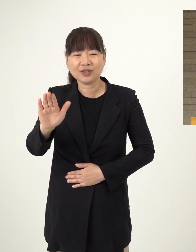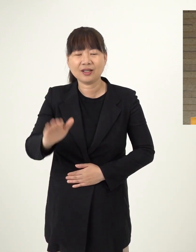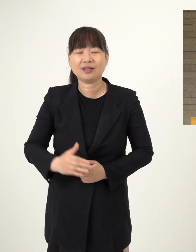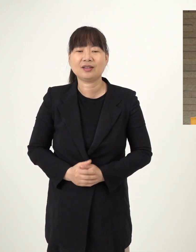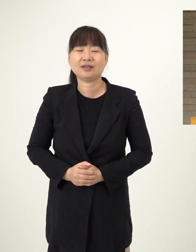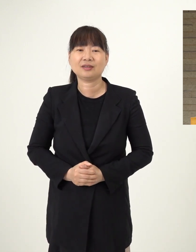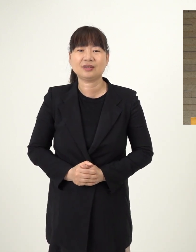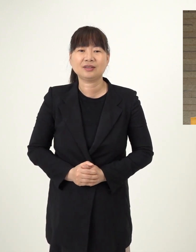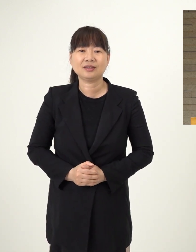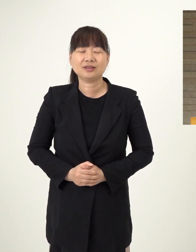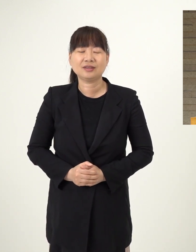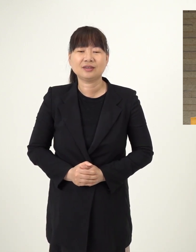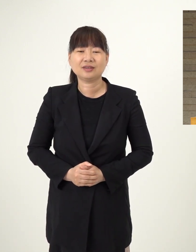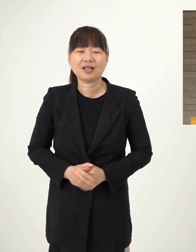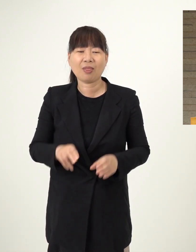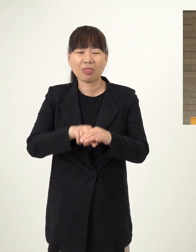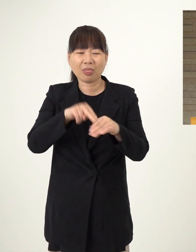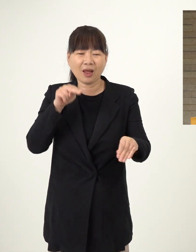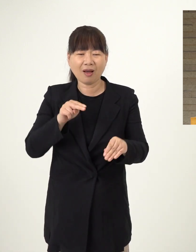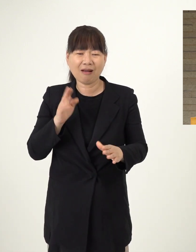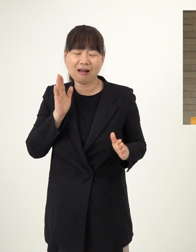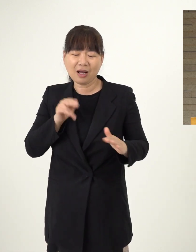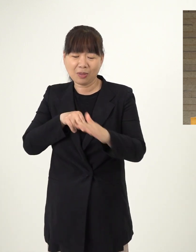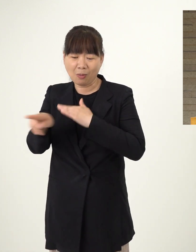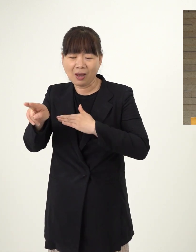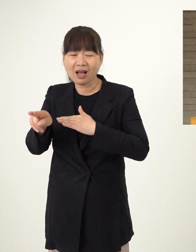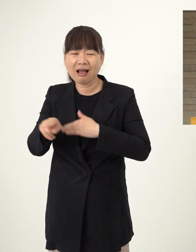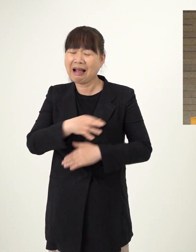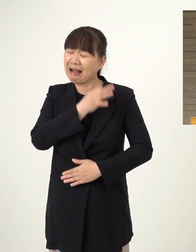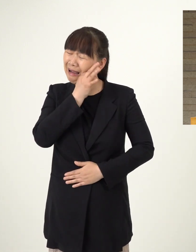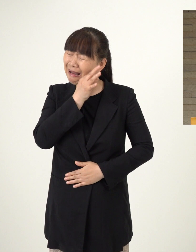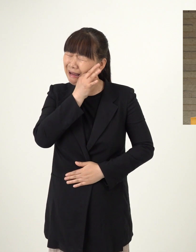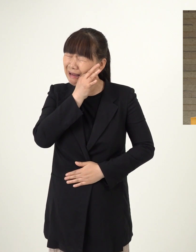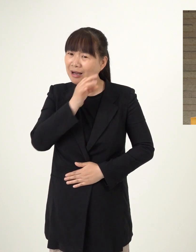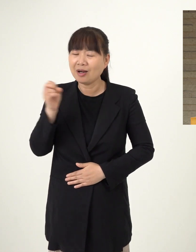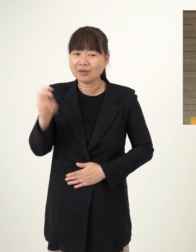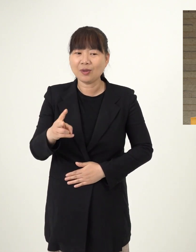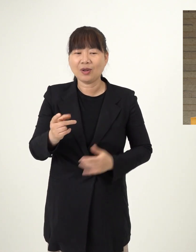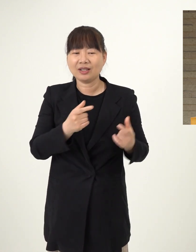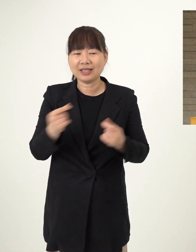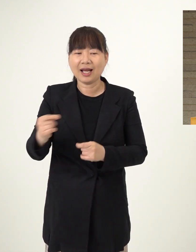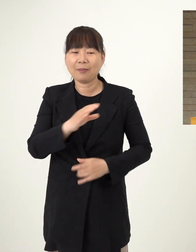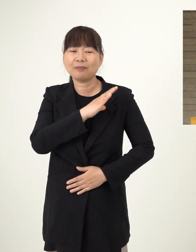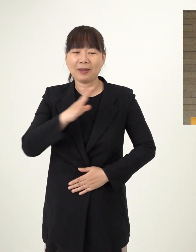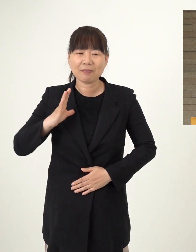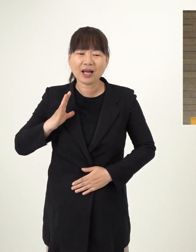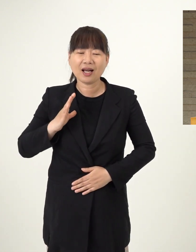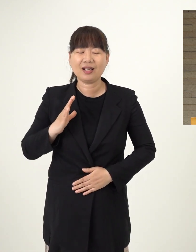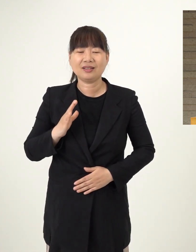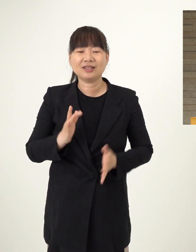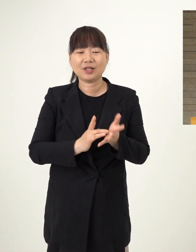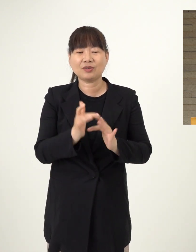됐습니까? 벌거벗고 도망치다가 창피를 당하고 다 배반하고